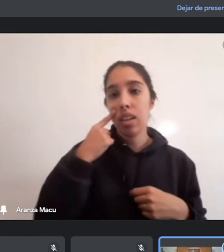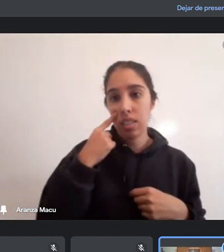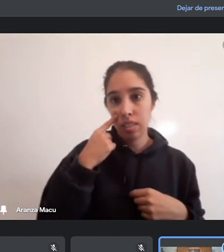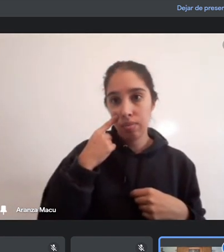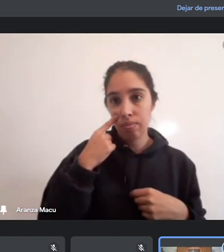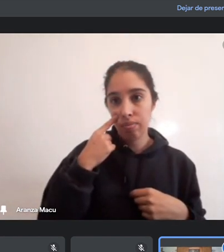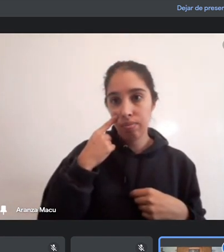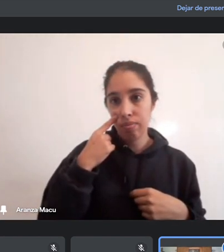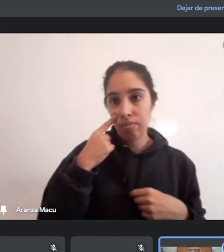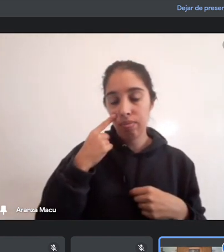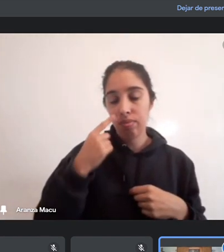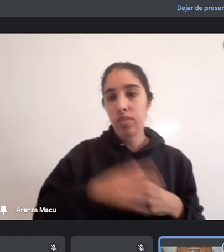o acá.